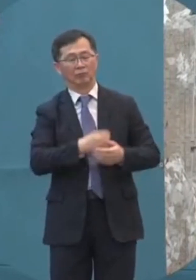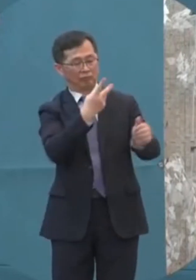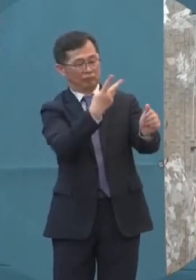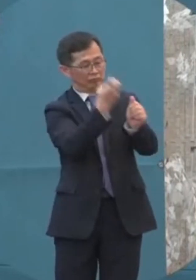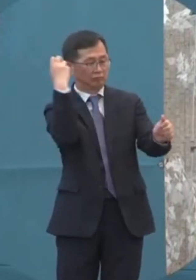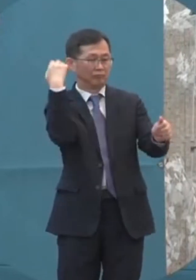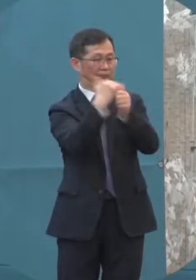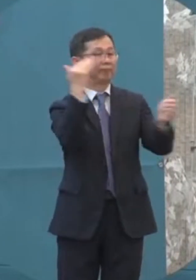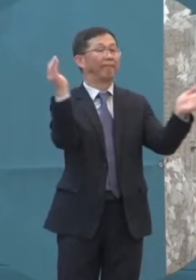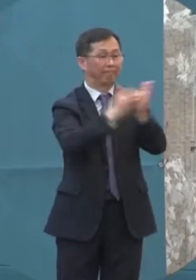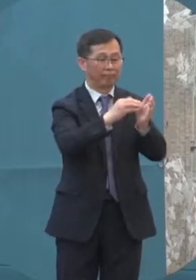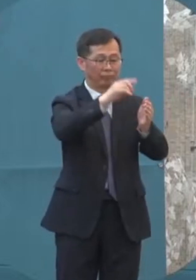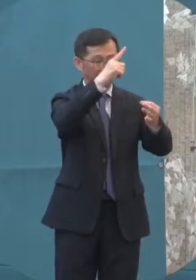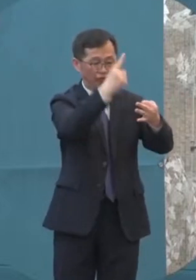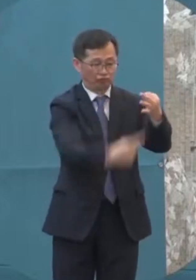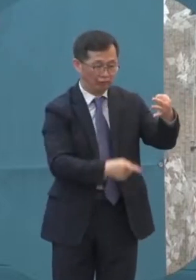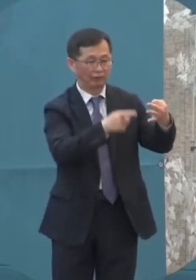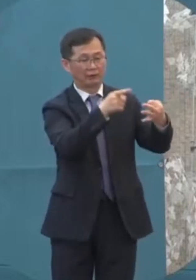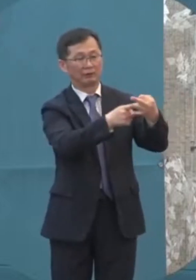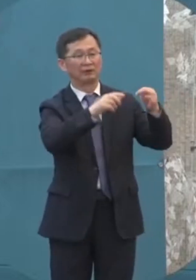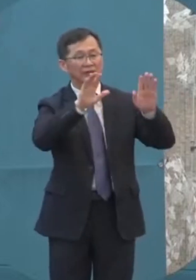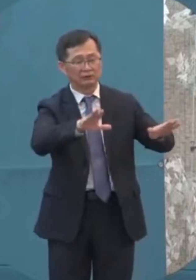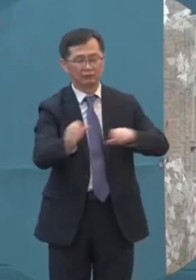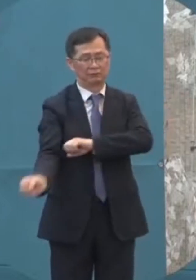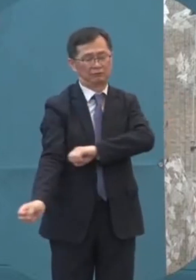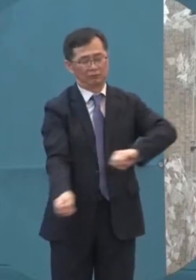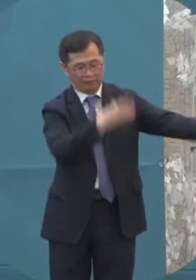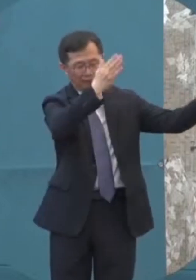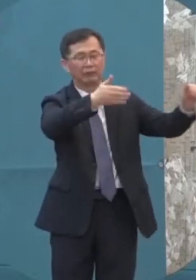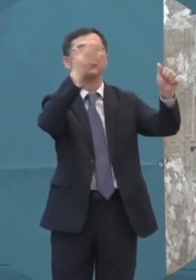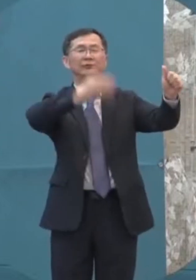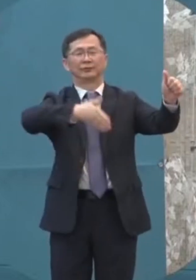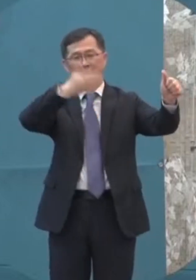탄핵으로 파면된 윤석열 대통령 이제는 버리세요.